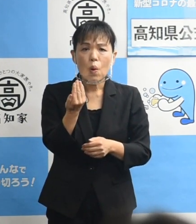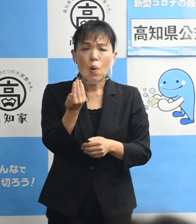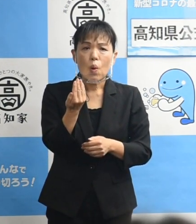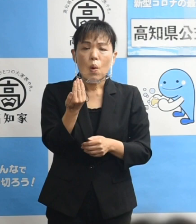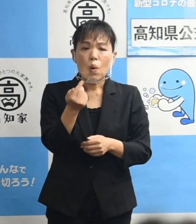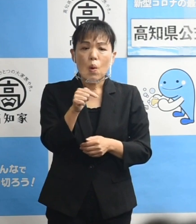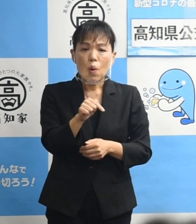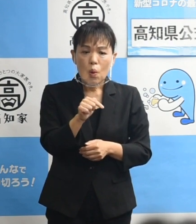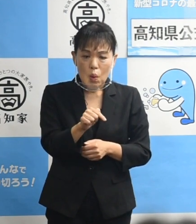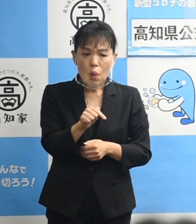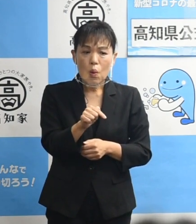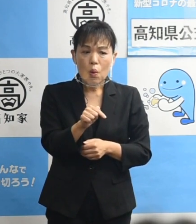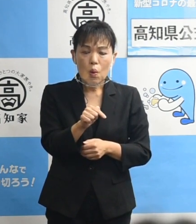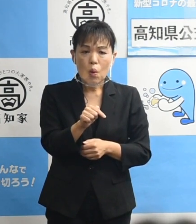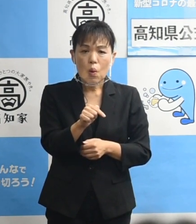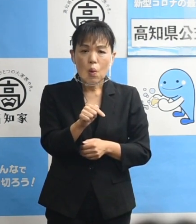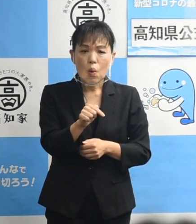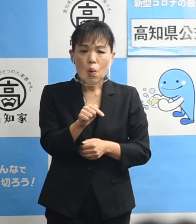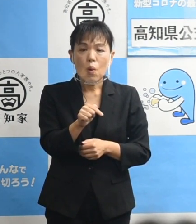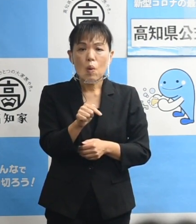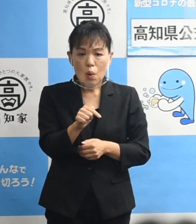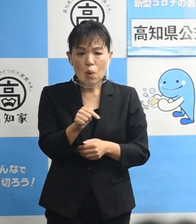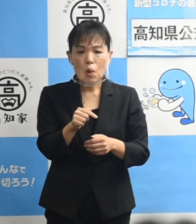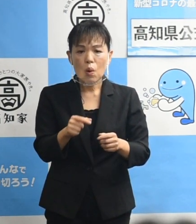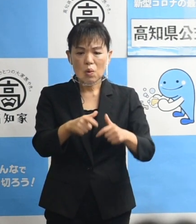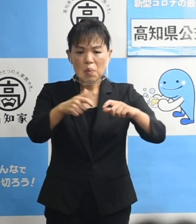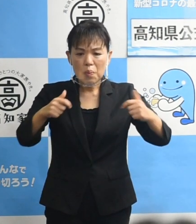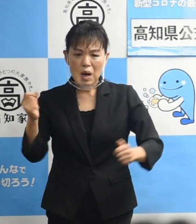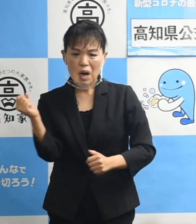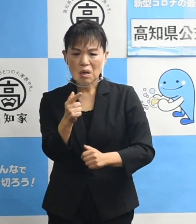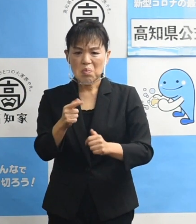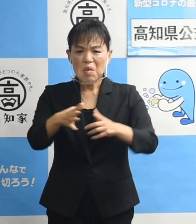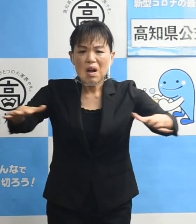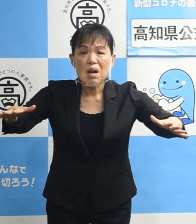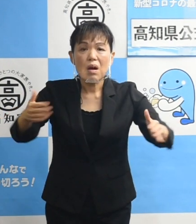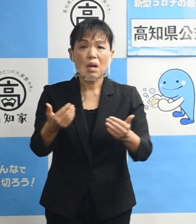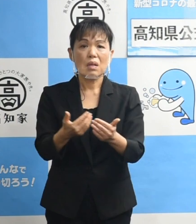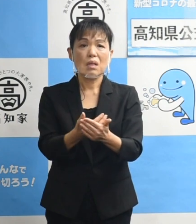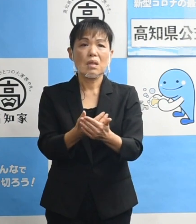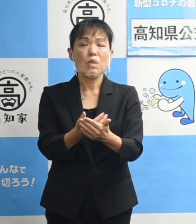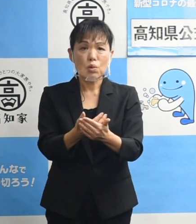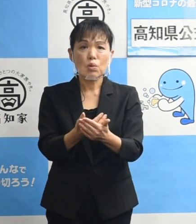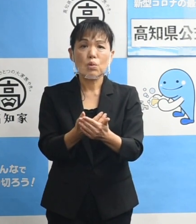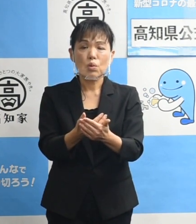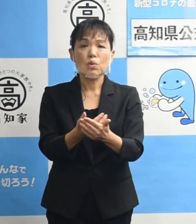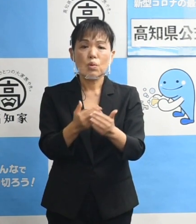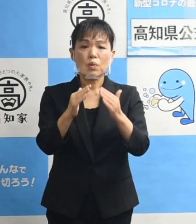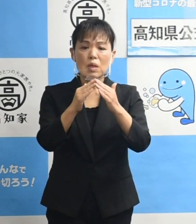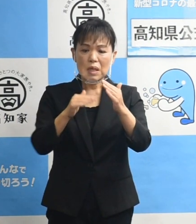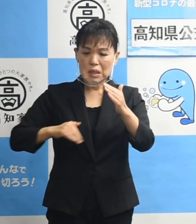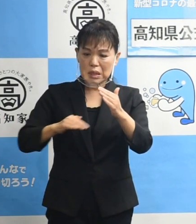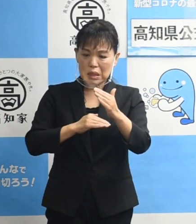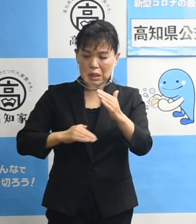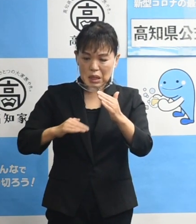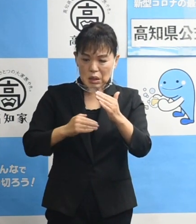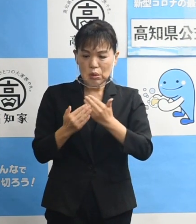点、この感染拡大のスピードにもよりますけれども、この自宅療養の活用というところの